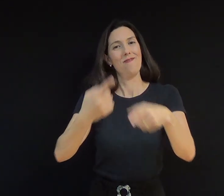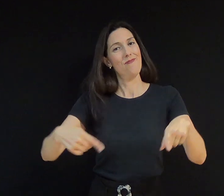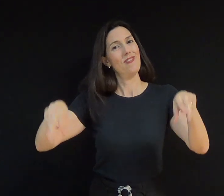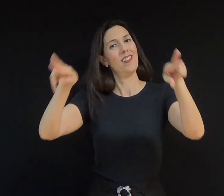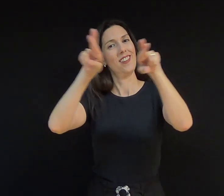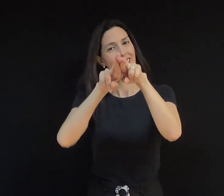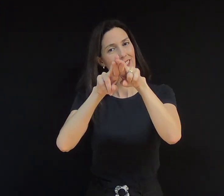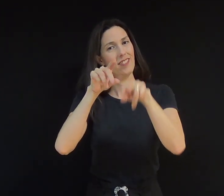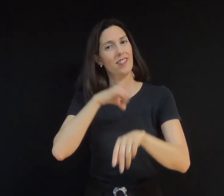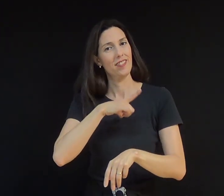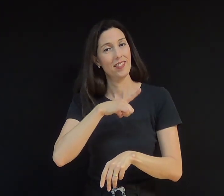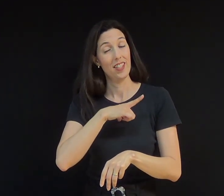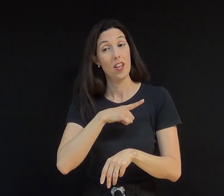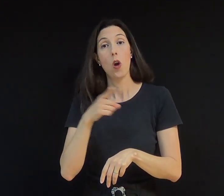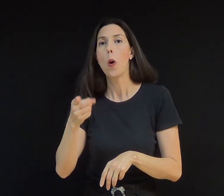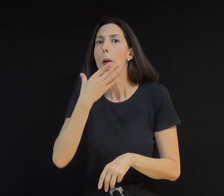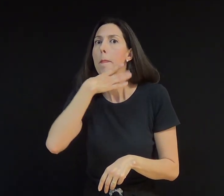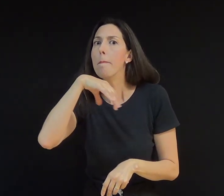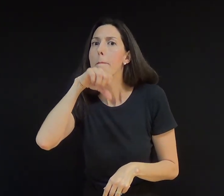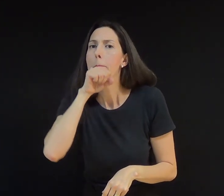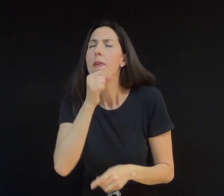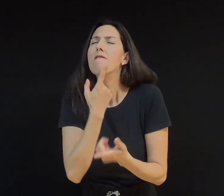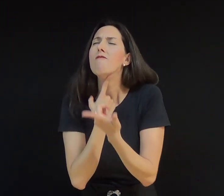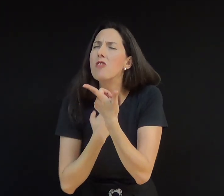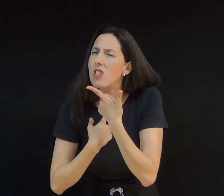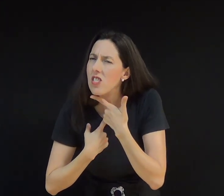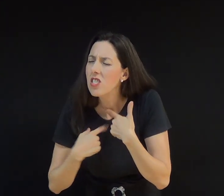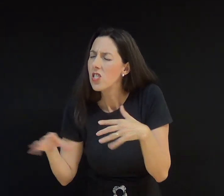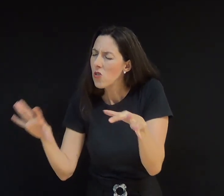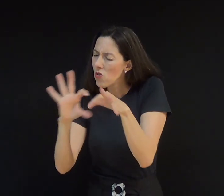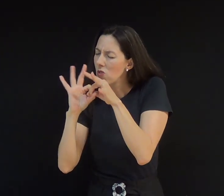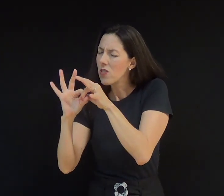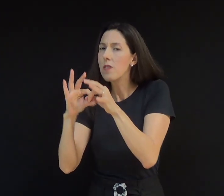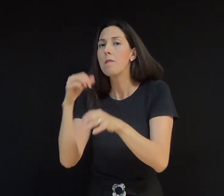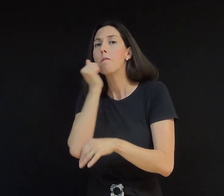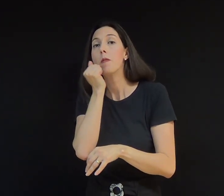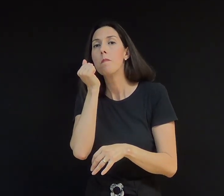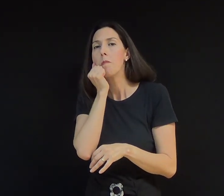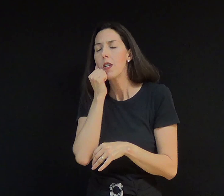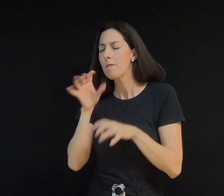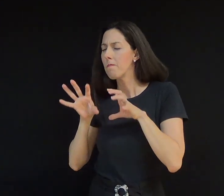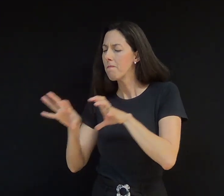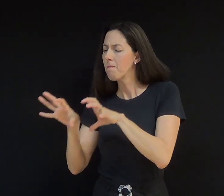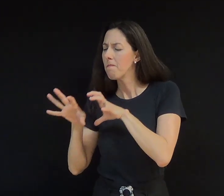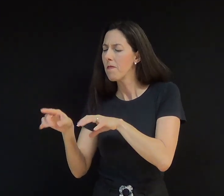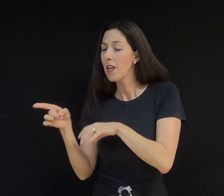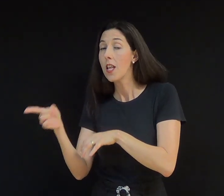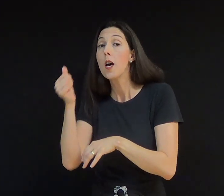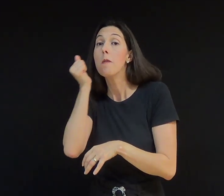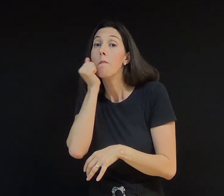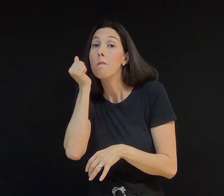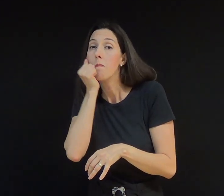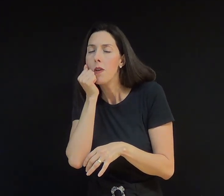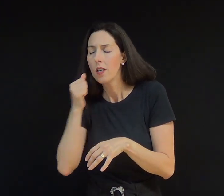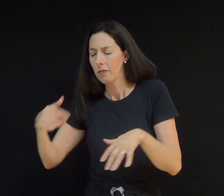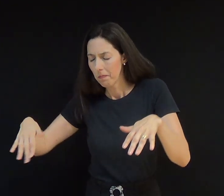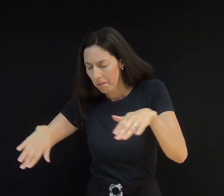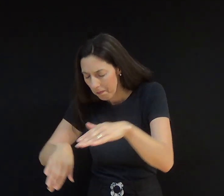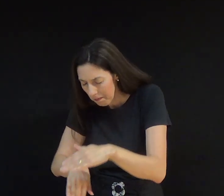uma aliança com a mamãe contagiou ela por completo e ela se rendeu. Hoje, sou casado e meu